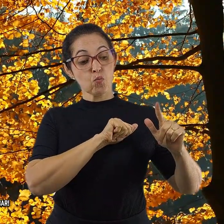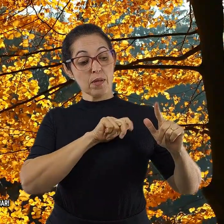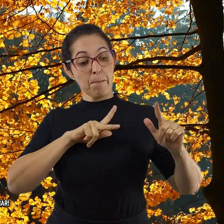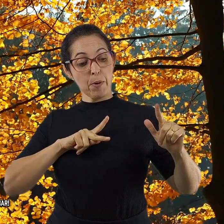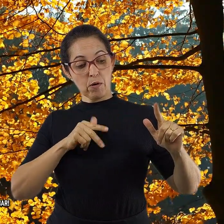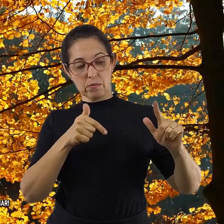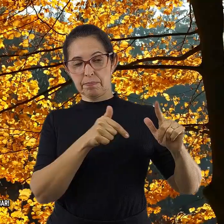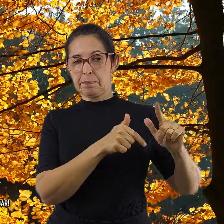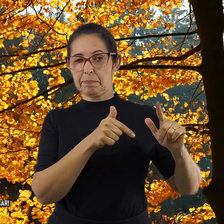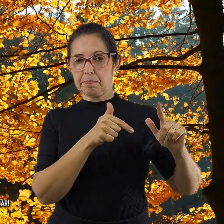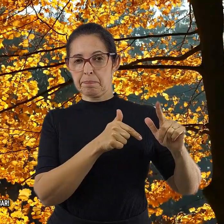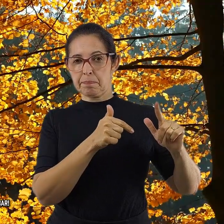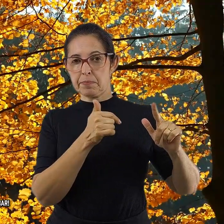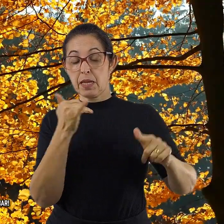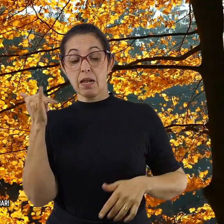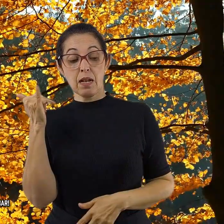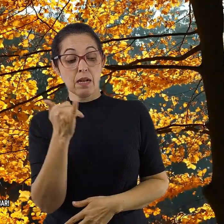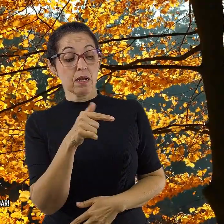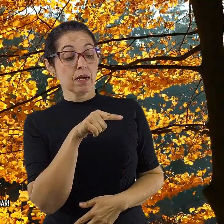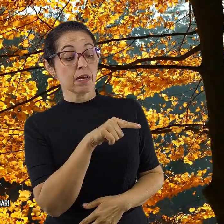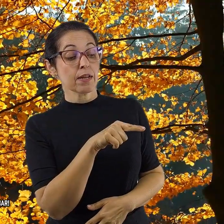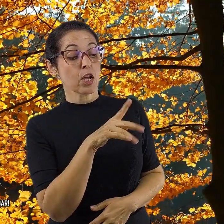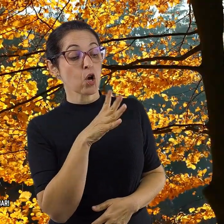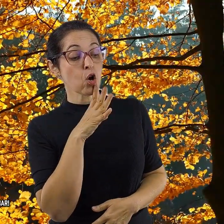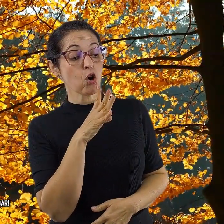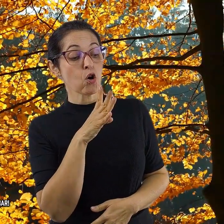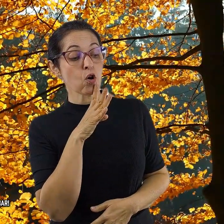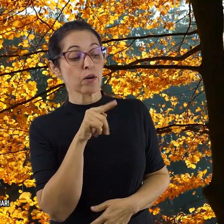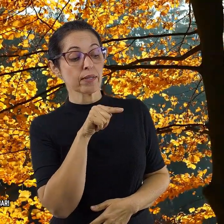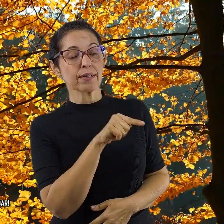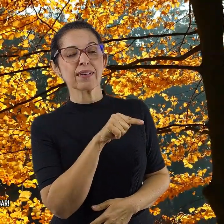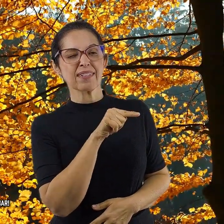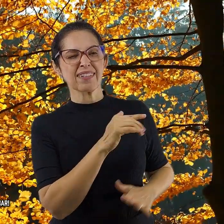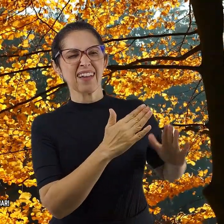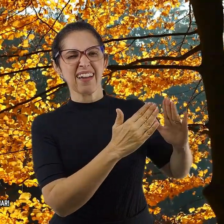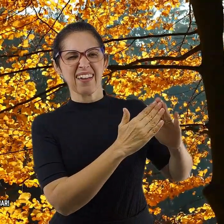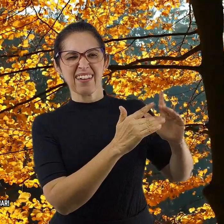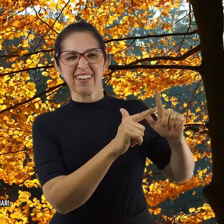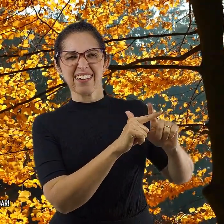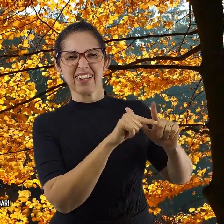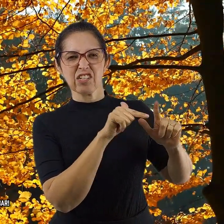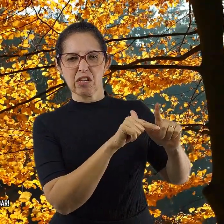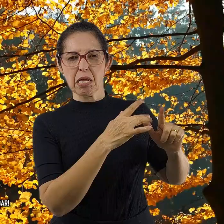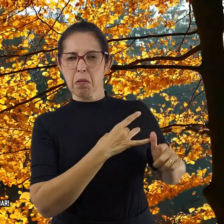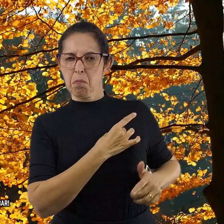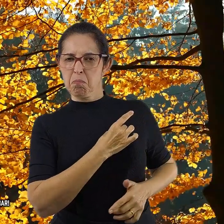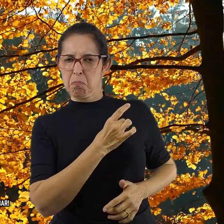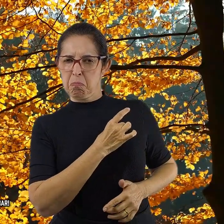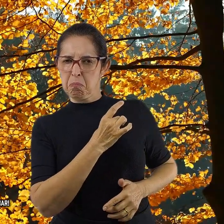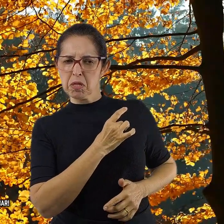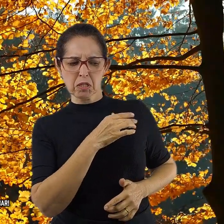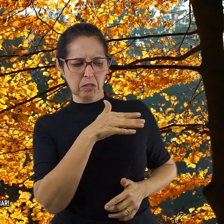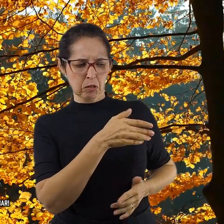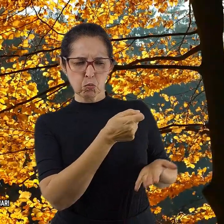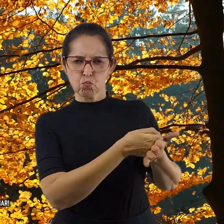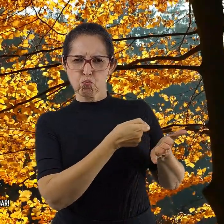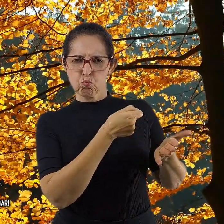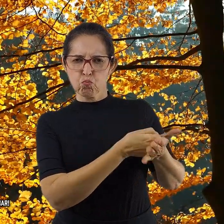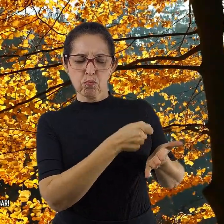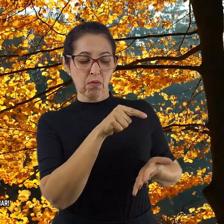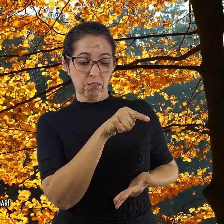E ele fala que ele conhecia o trabalho daquela igreja, a dedicação,